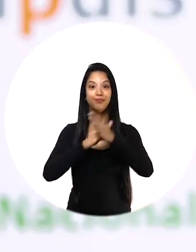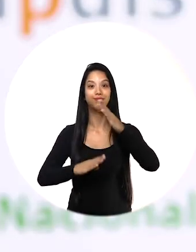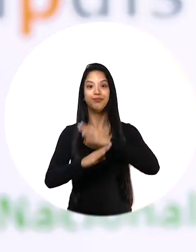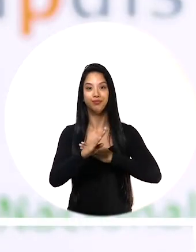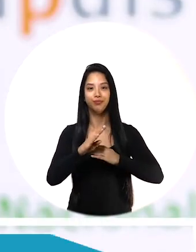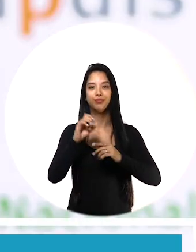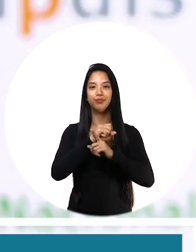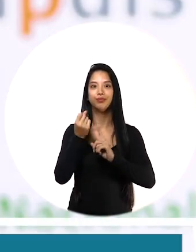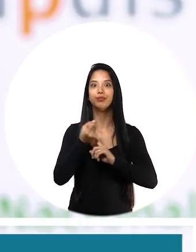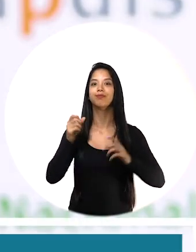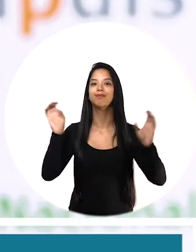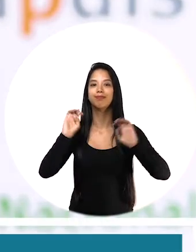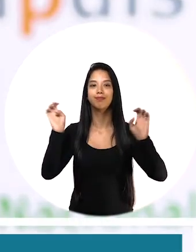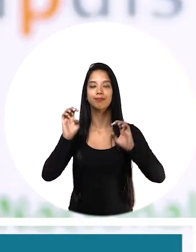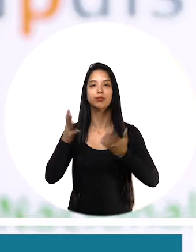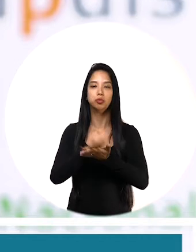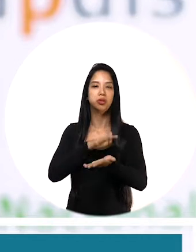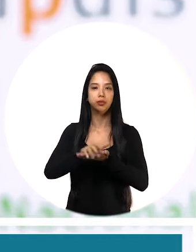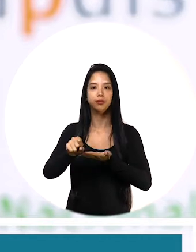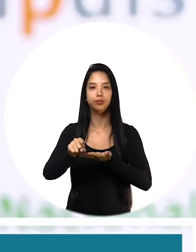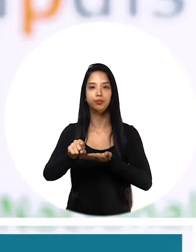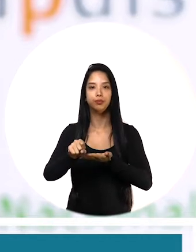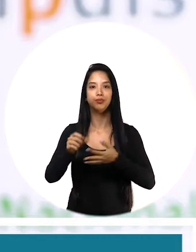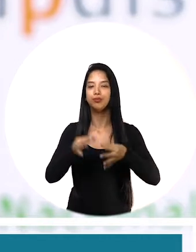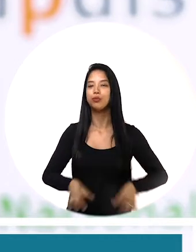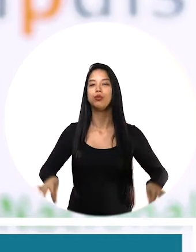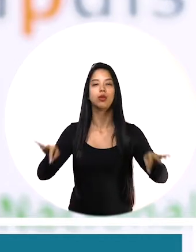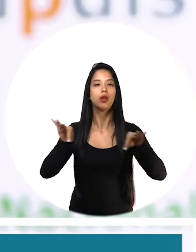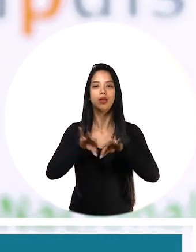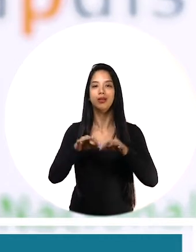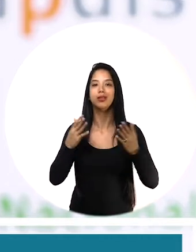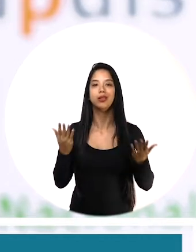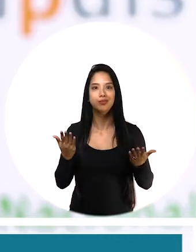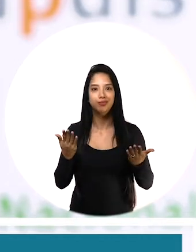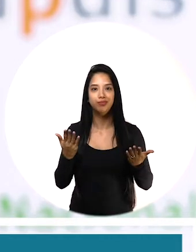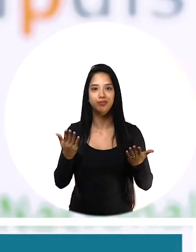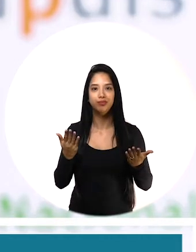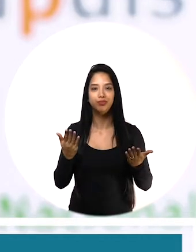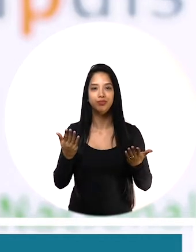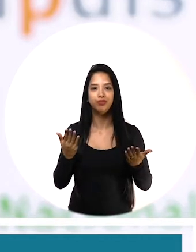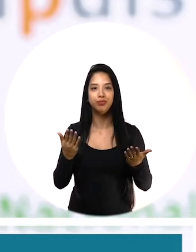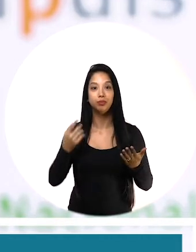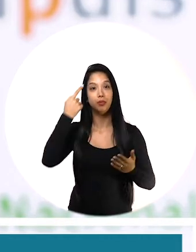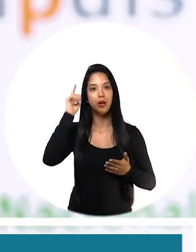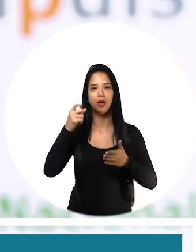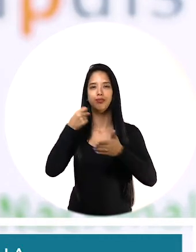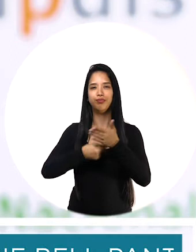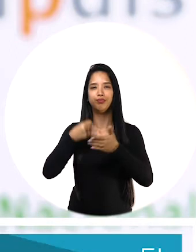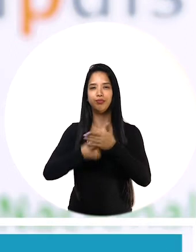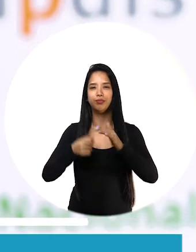de las personas con discapacidad en situaciones de emergencia y desastre es sumamente importante, un poco para combatir